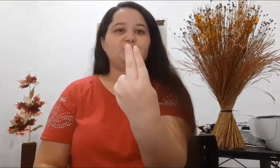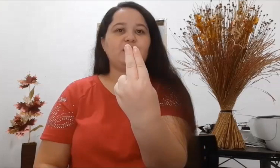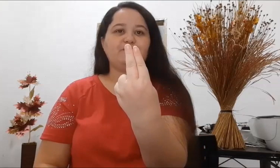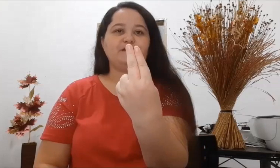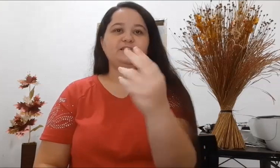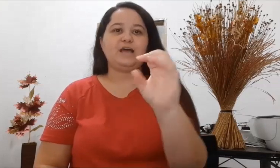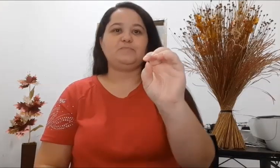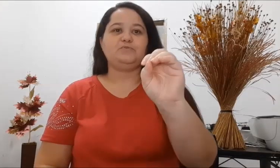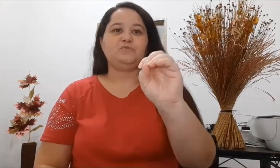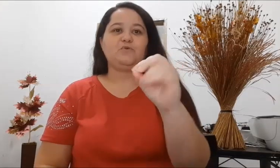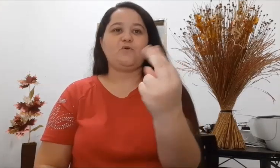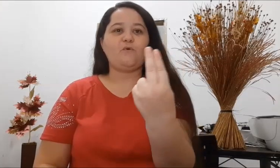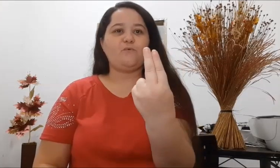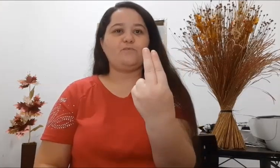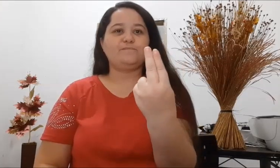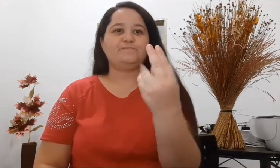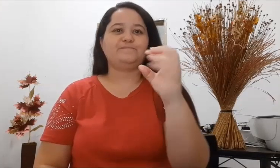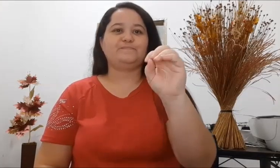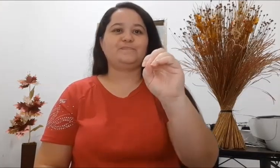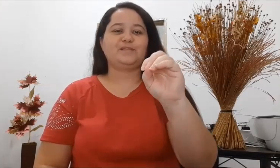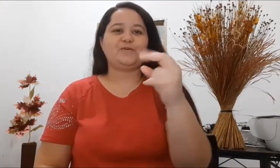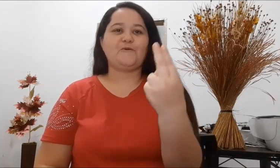Aí faz rápido. Ou. Ou.